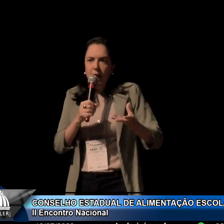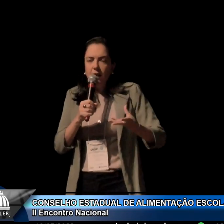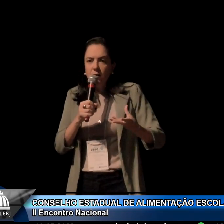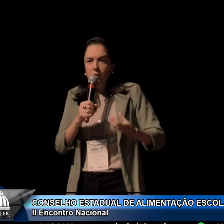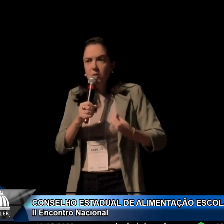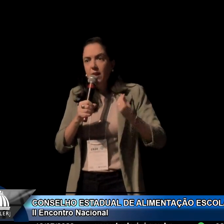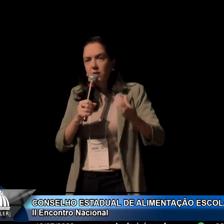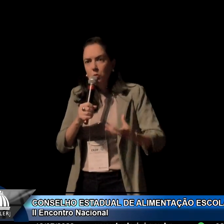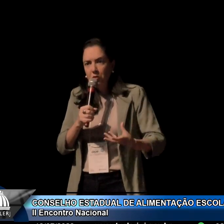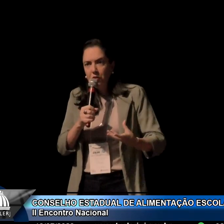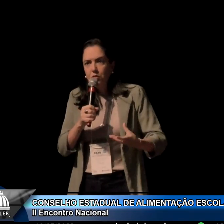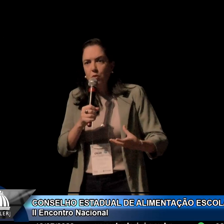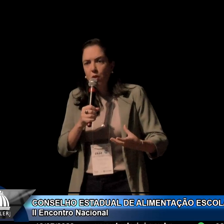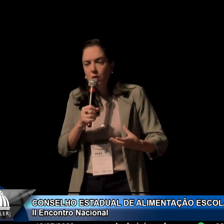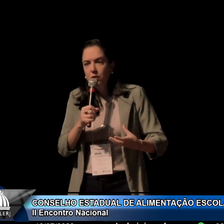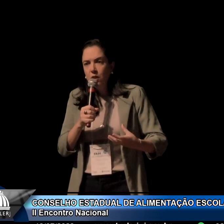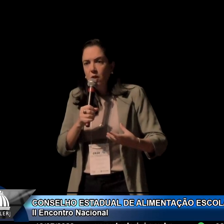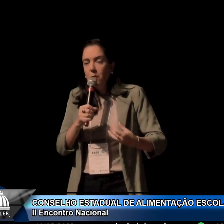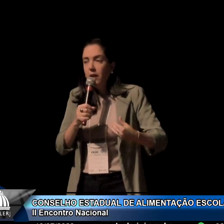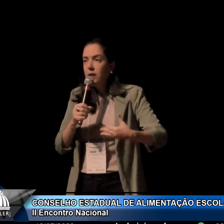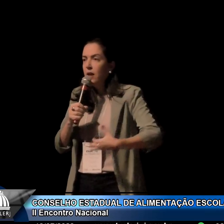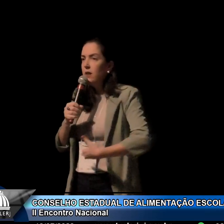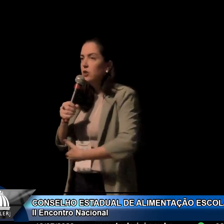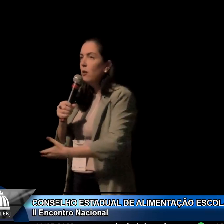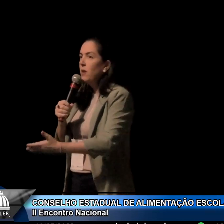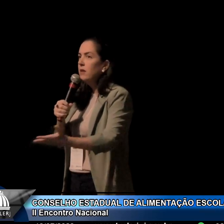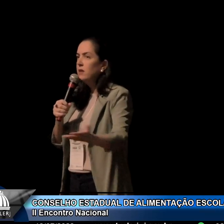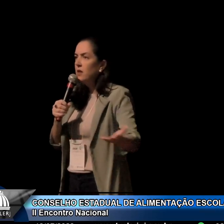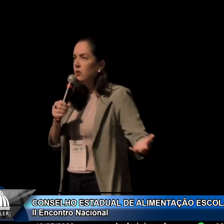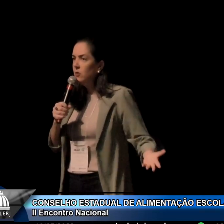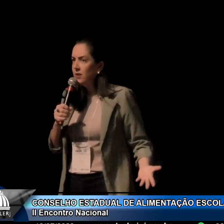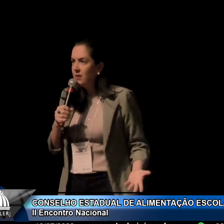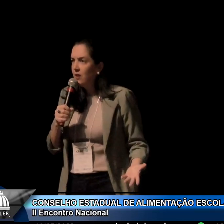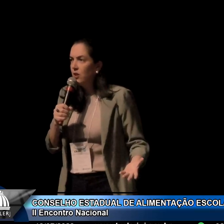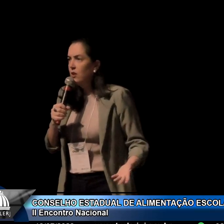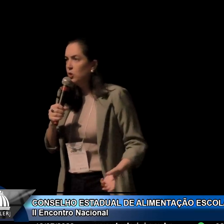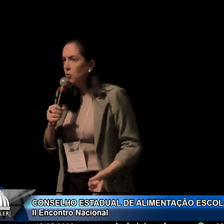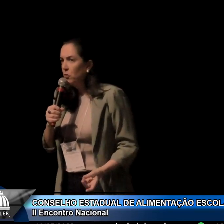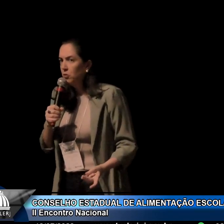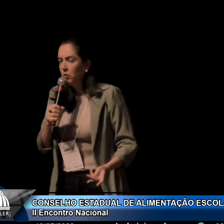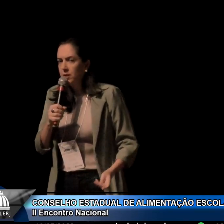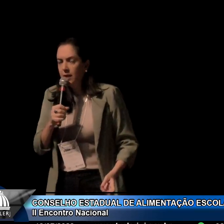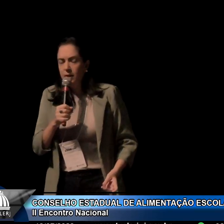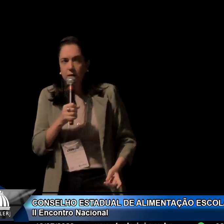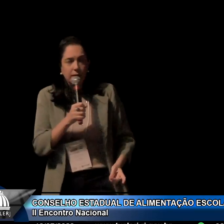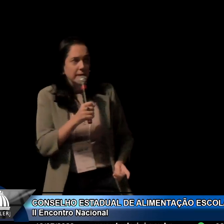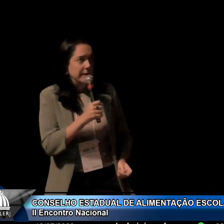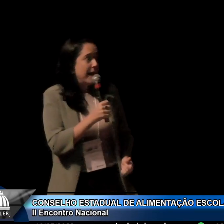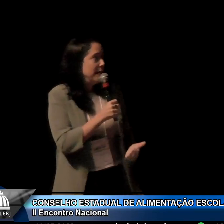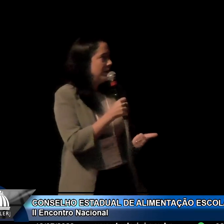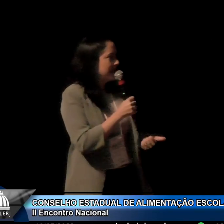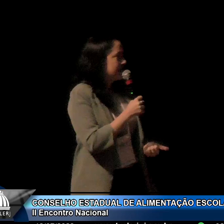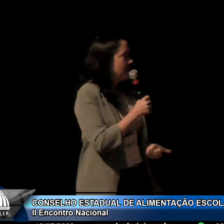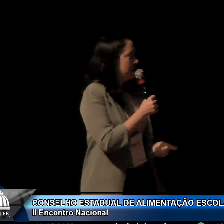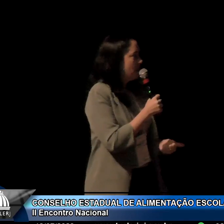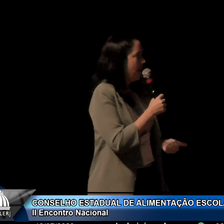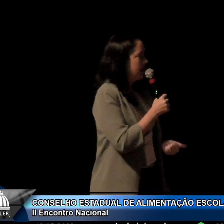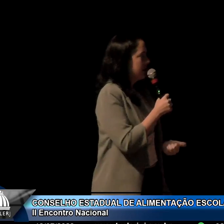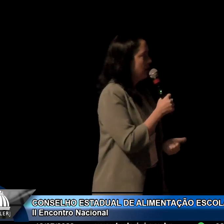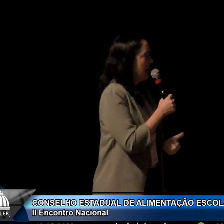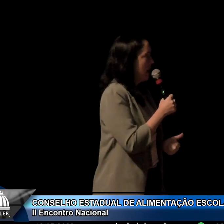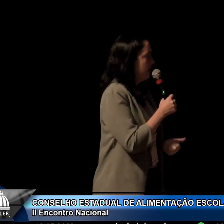conteúdo técnico desses professores para que eles também sejam esses agentes promotores aí da alimentação